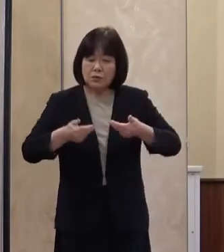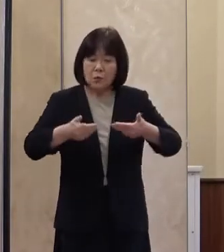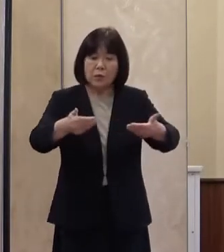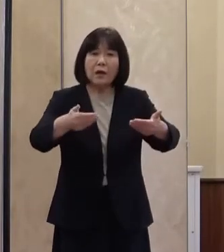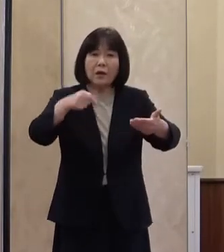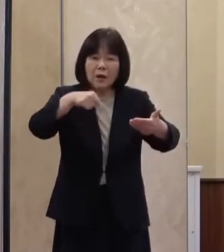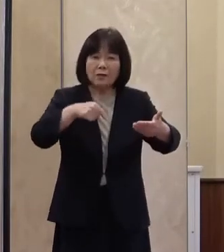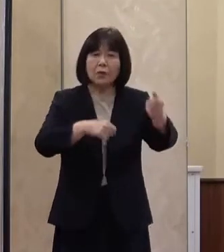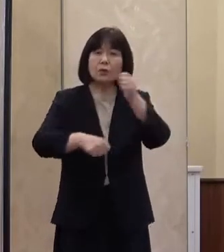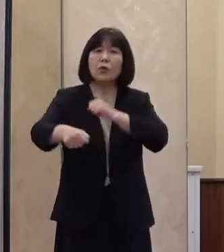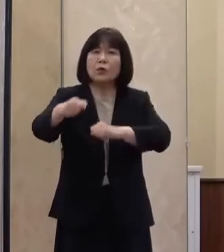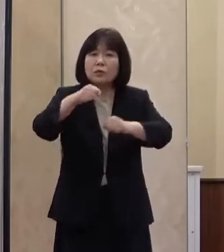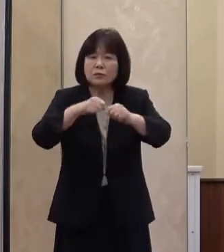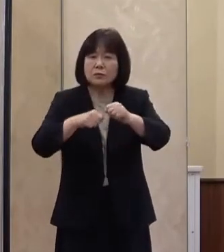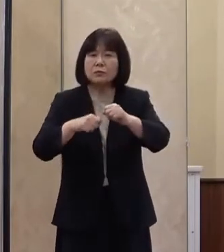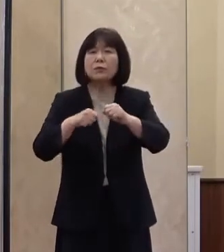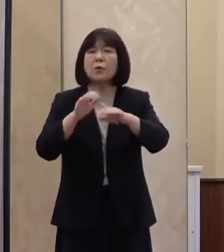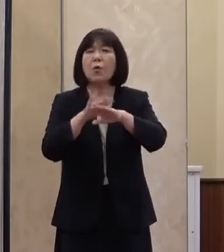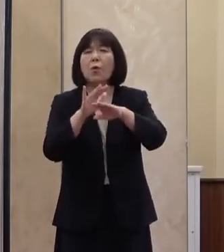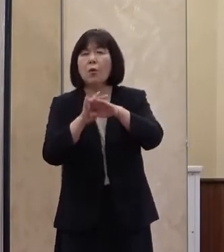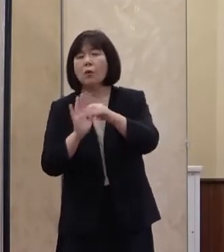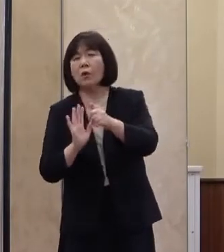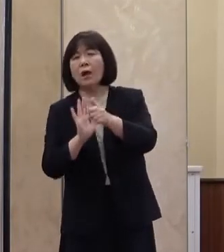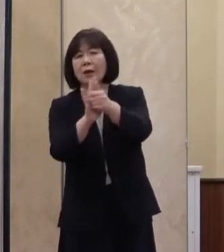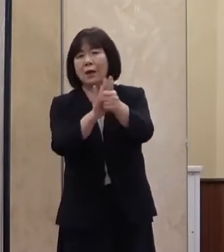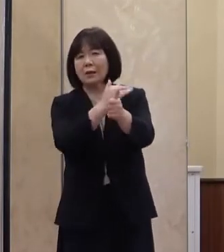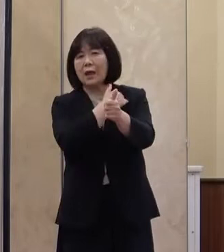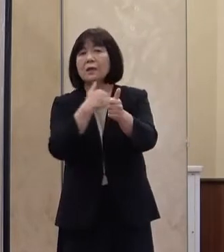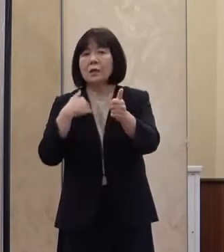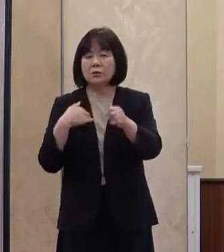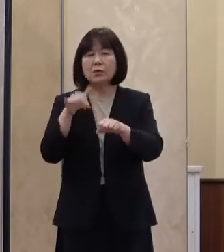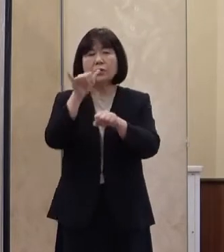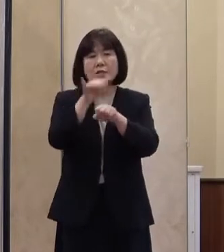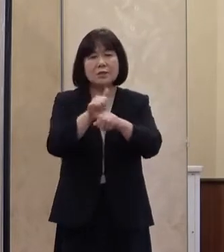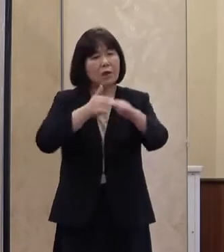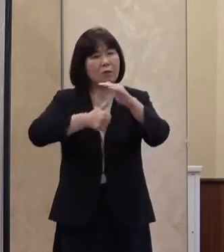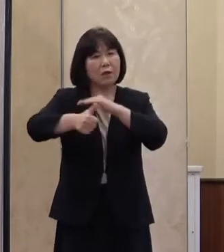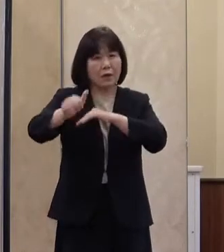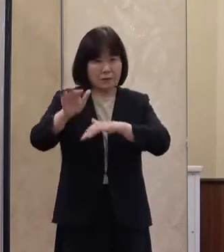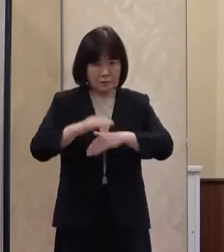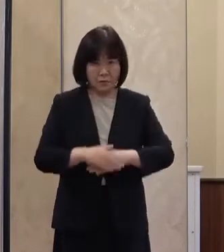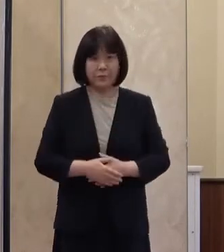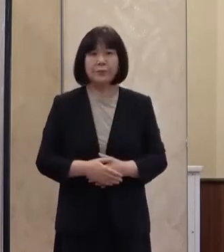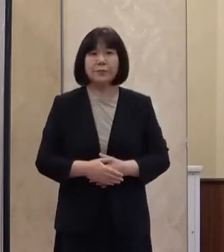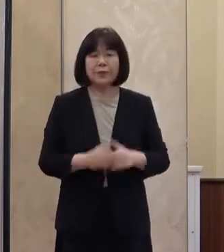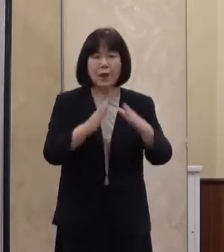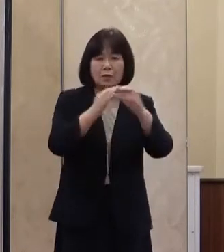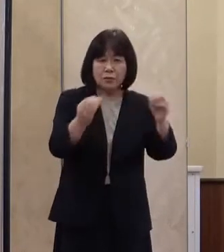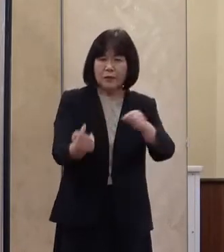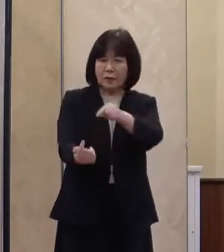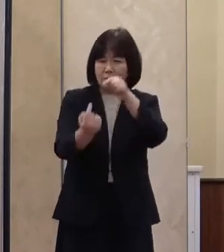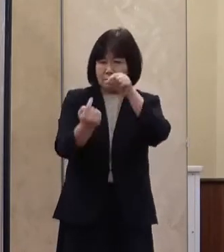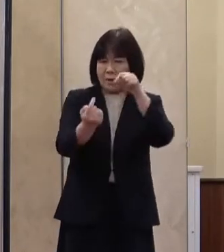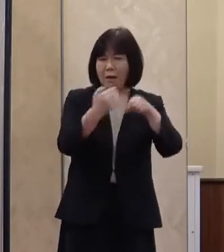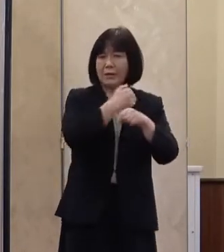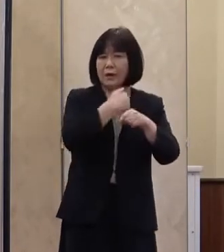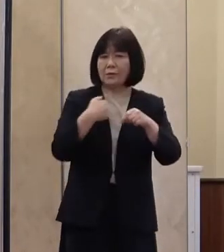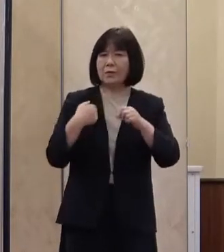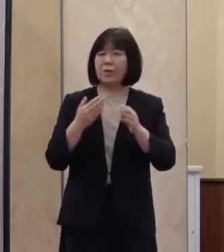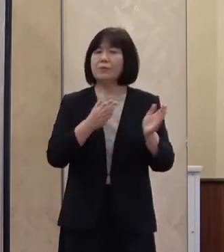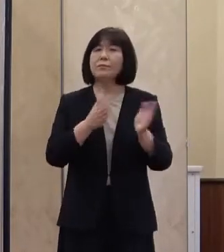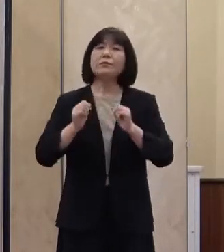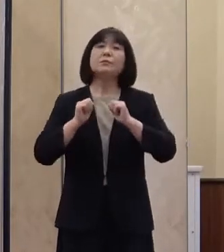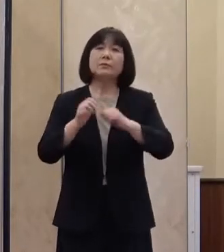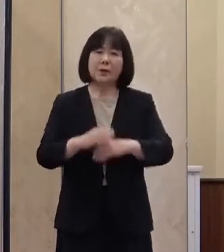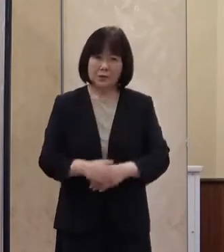組むことをバックアップする人材を派遣をします。そして、国の採択をできるだけ受けられるようにすると。で、国